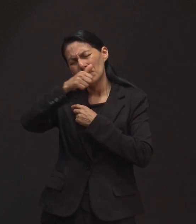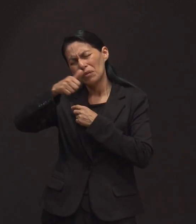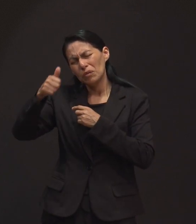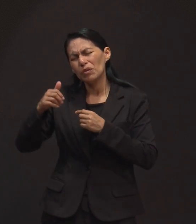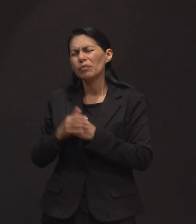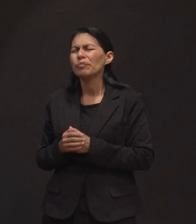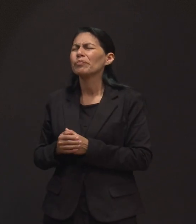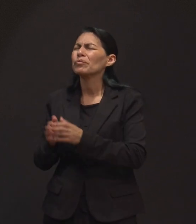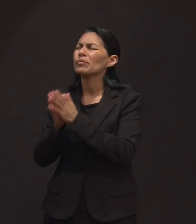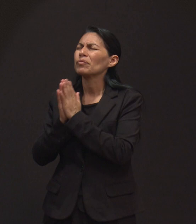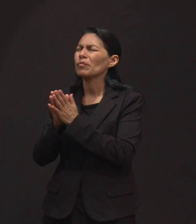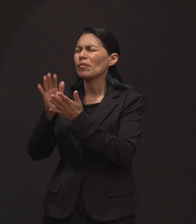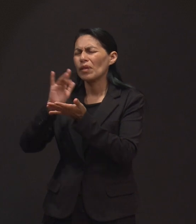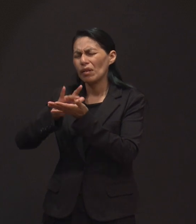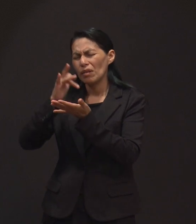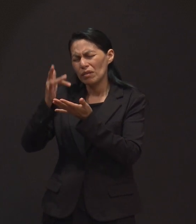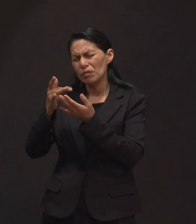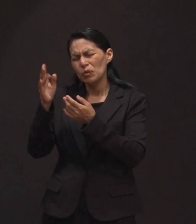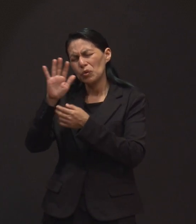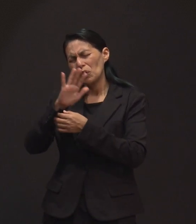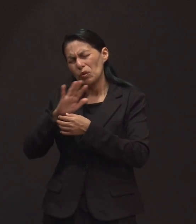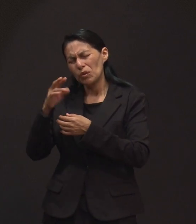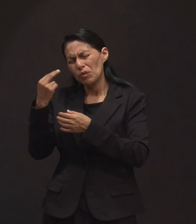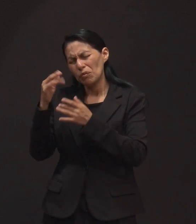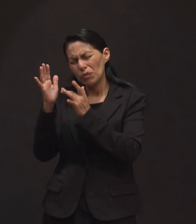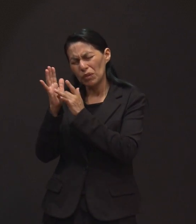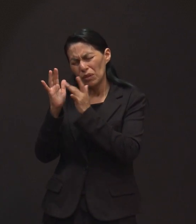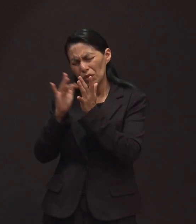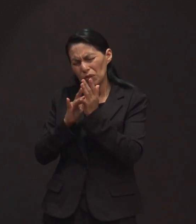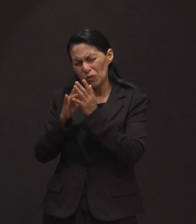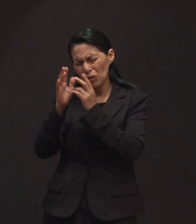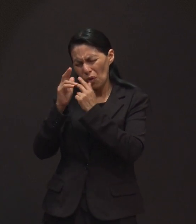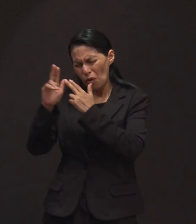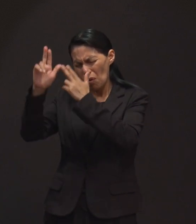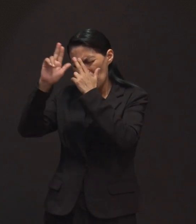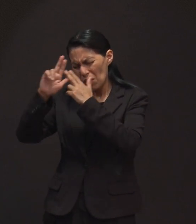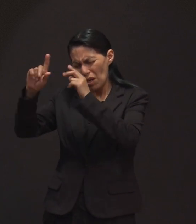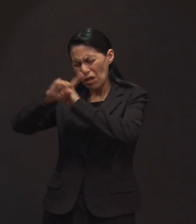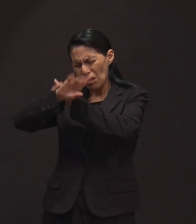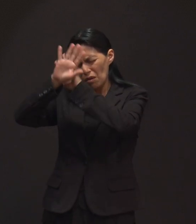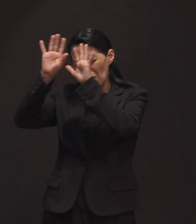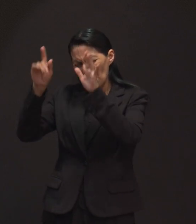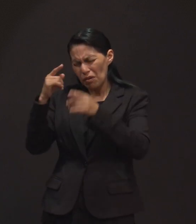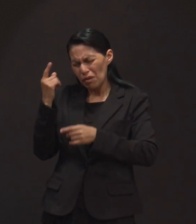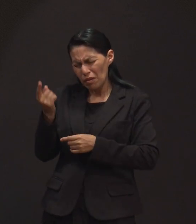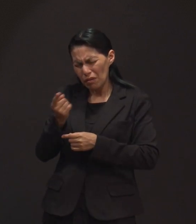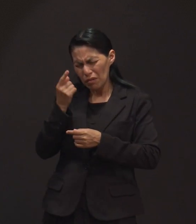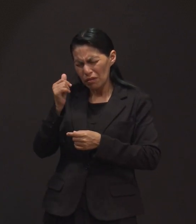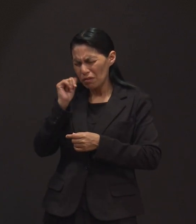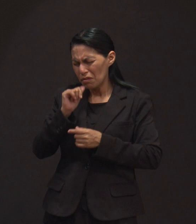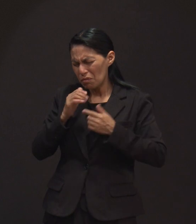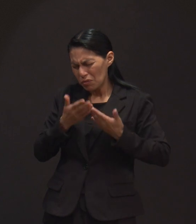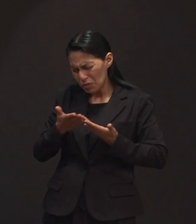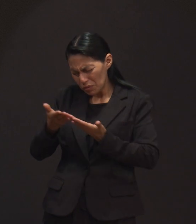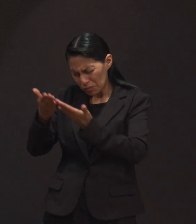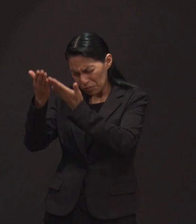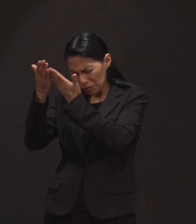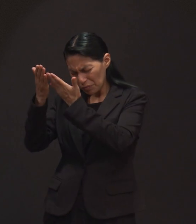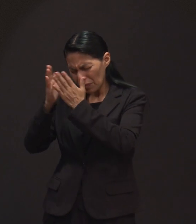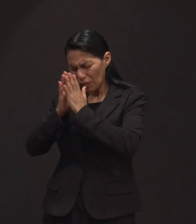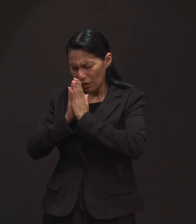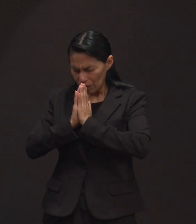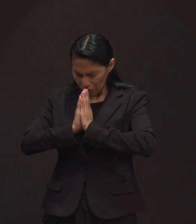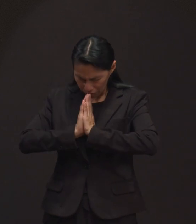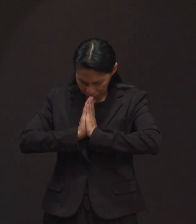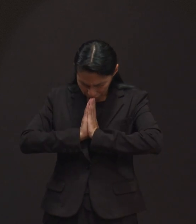personas. Sigue con ellos. Te lo rogamos todo en el nombre de Cristo Jesús, para quien sea la honra y la gloria por siempre. Amén.